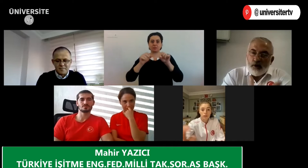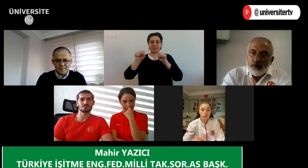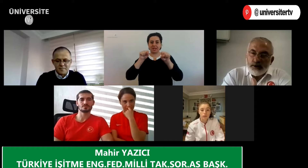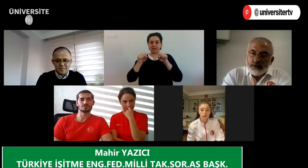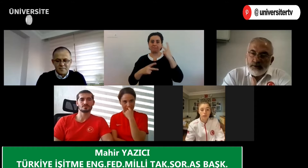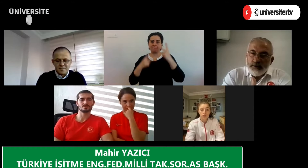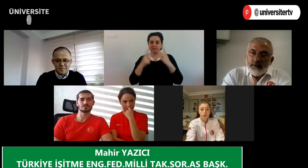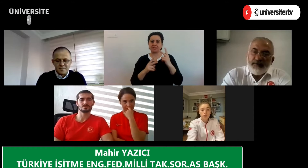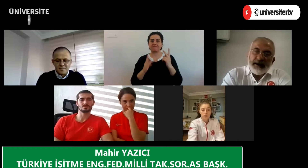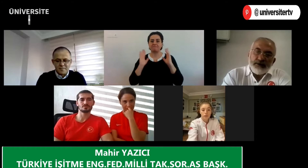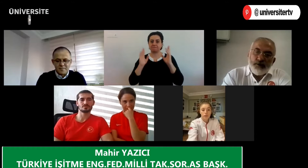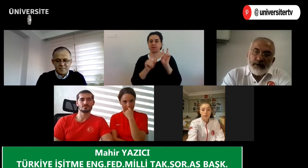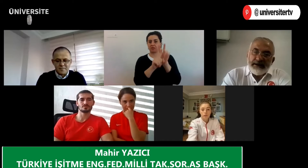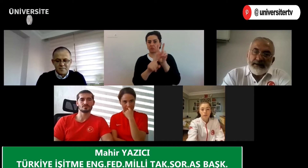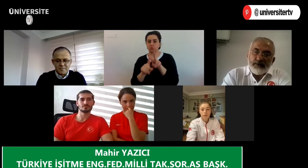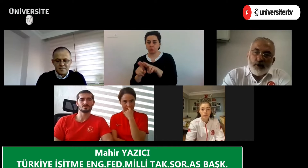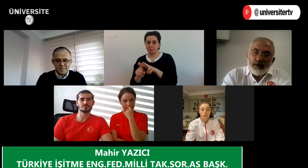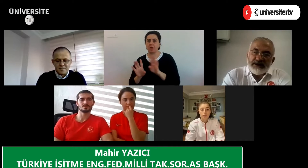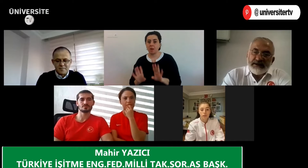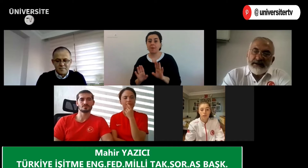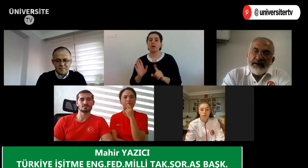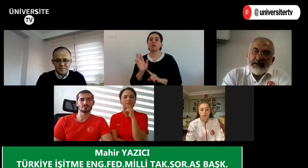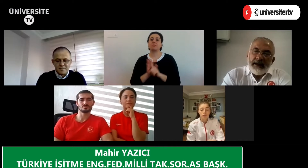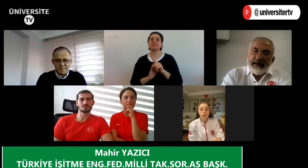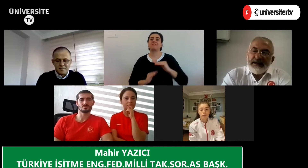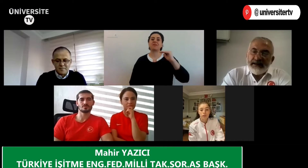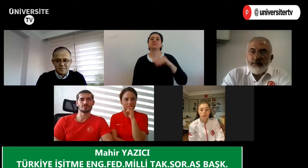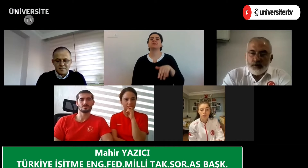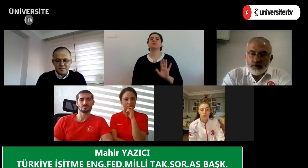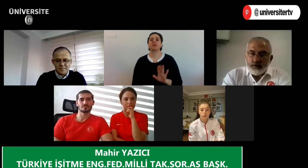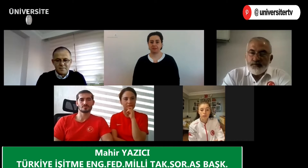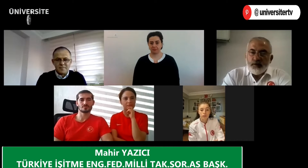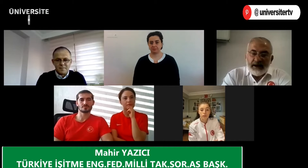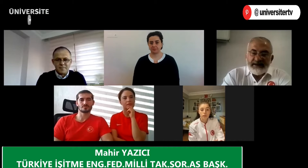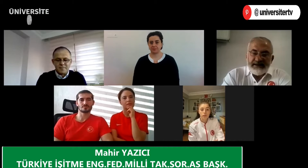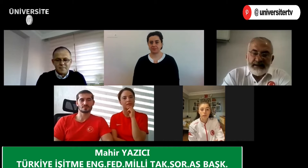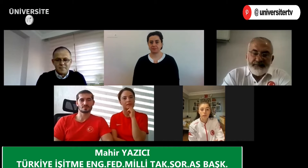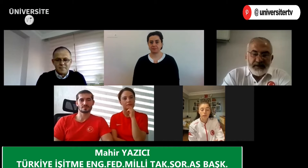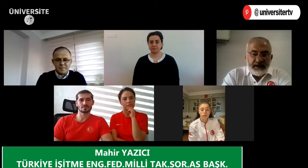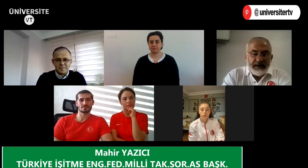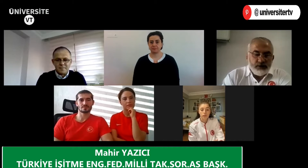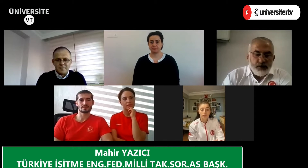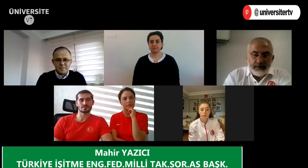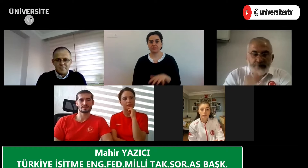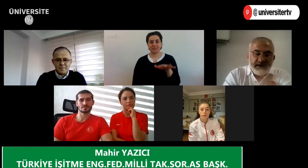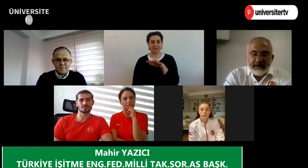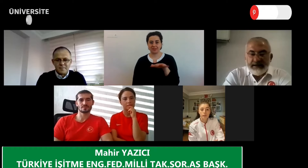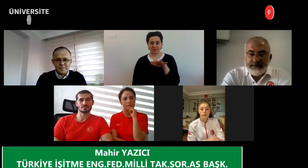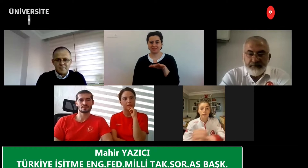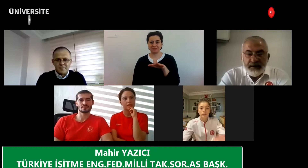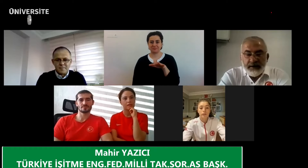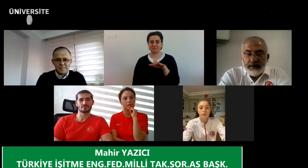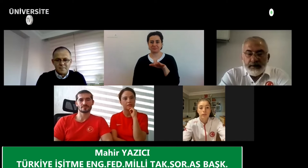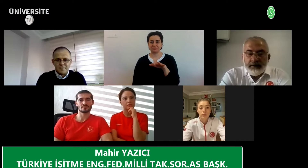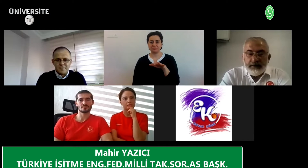faaliyetlerimiz oluyor. Fakat öbürleri gibi çok başarı elde edemiyoruz. Dolayısıyla genelde şu anda bile